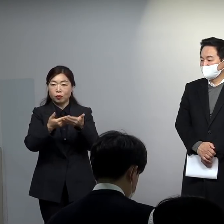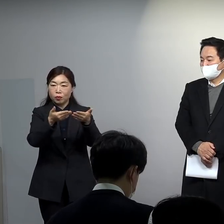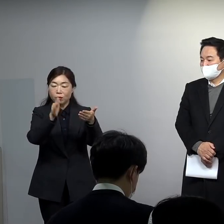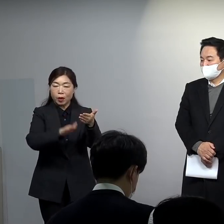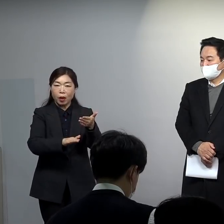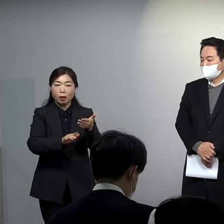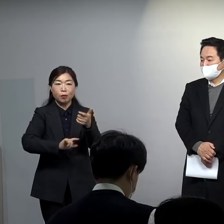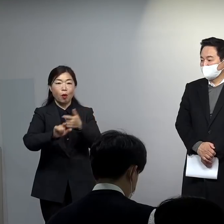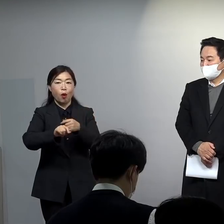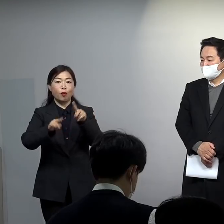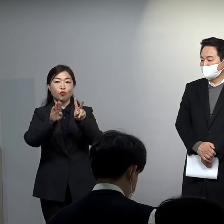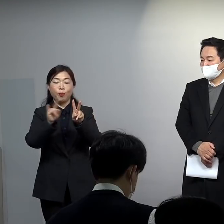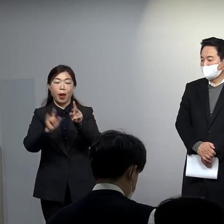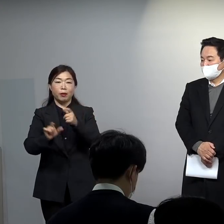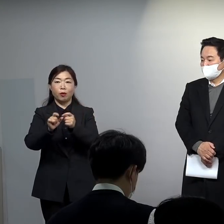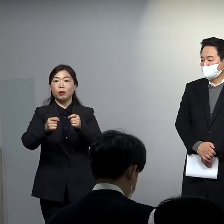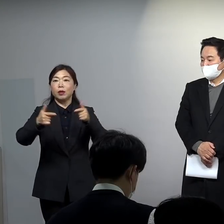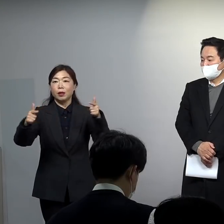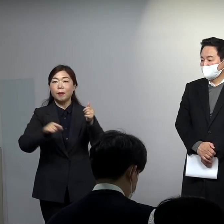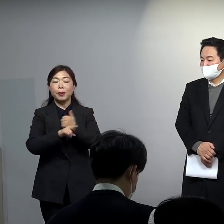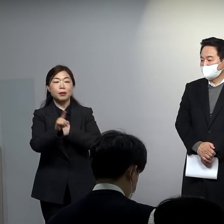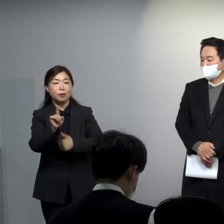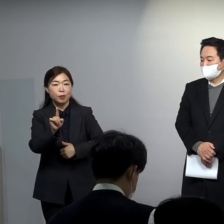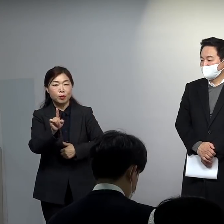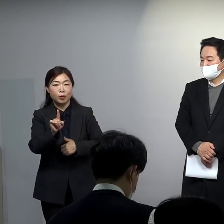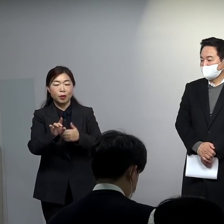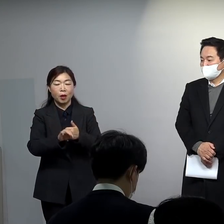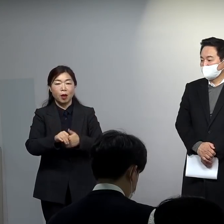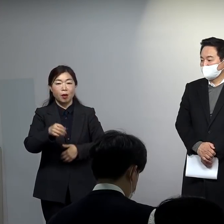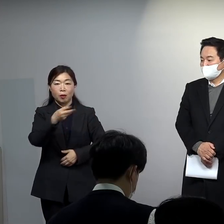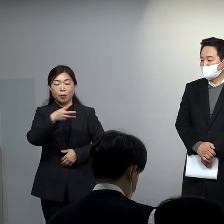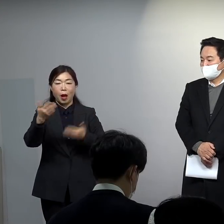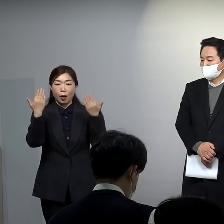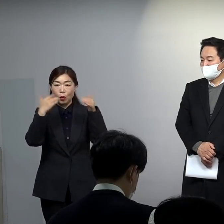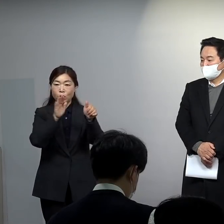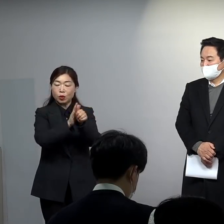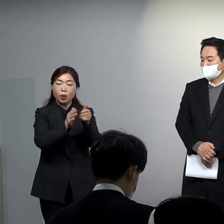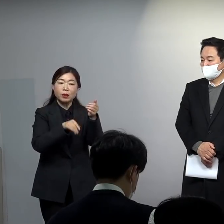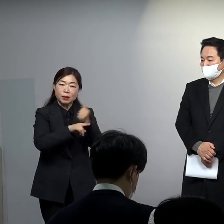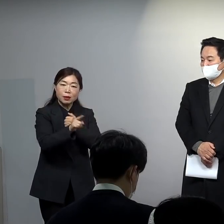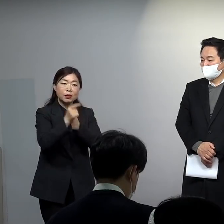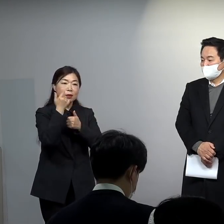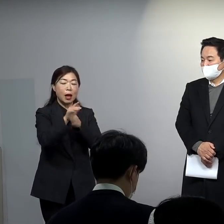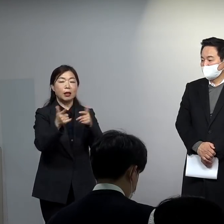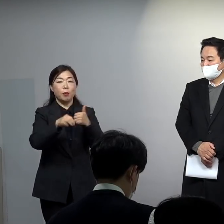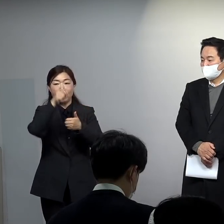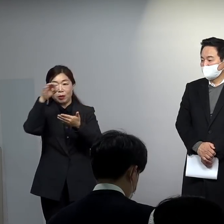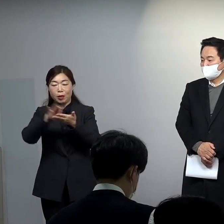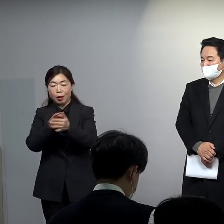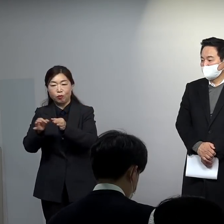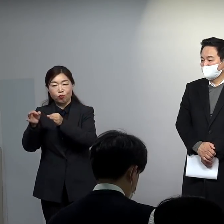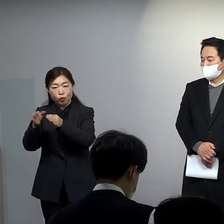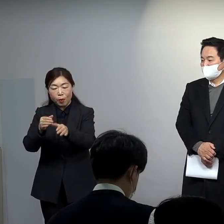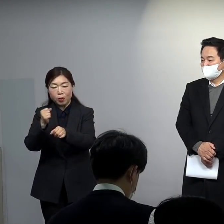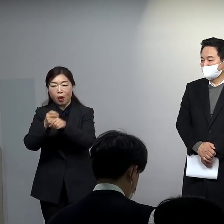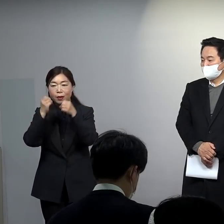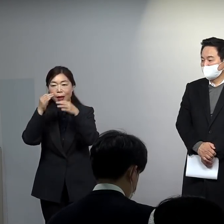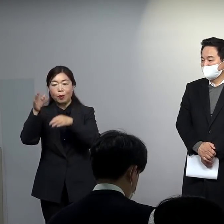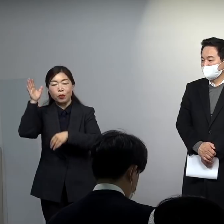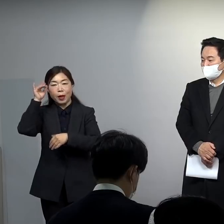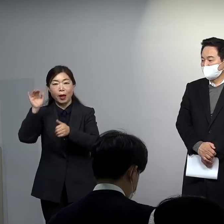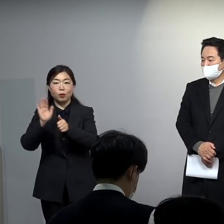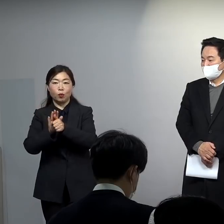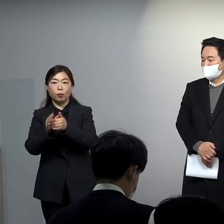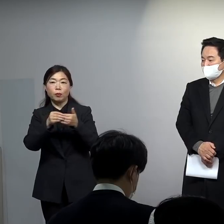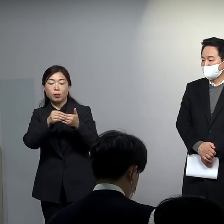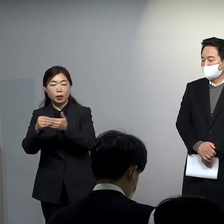공연에서 두 배로 늘리겠다고 하시는 게 삼성화지 안내기관 학교를 지원한다는 것인지 아니면 뭐 예산 투입해서 새로운 안내기관 학교를 만들겠다고